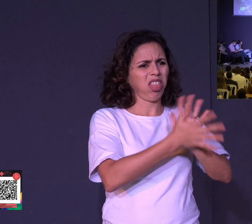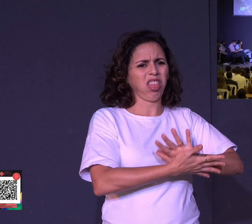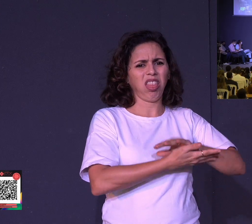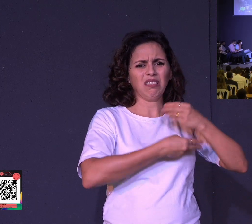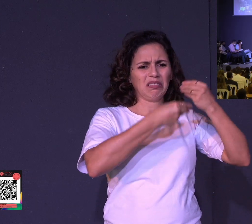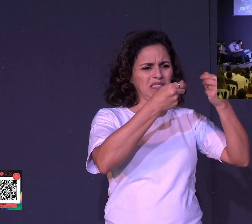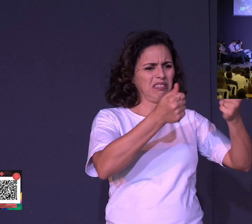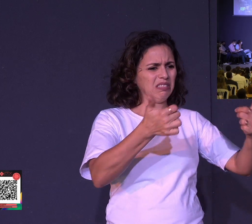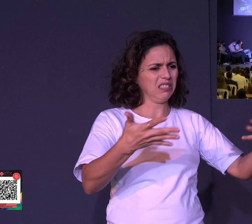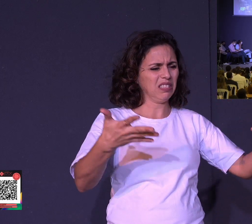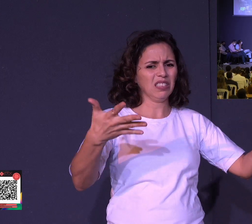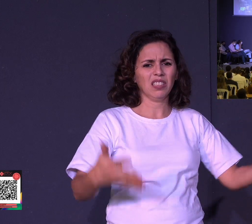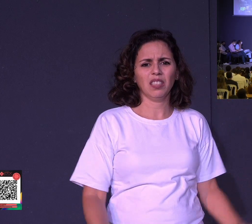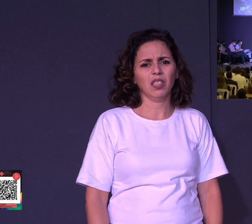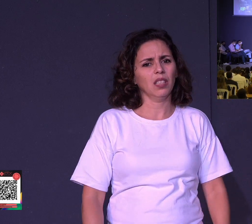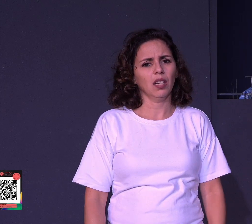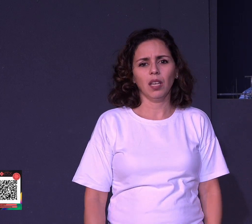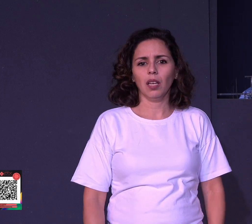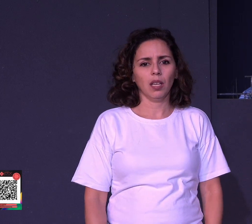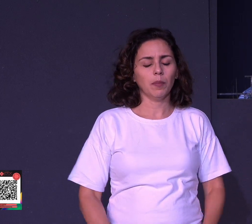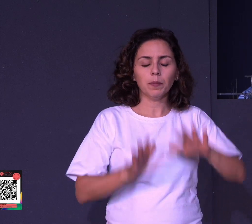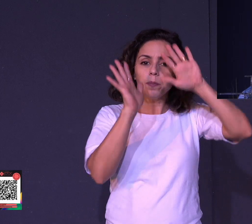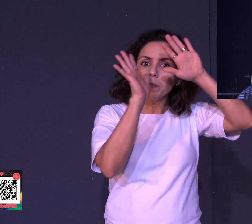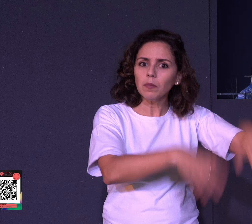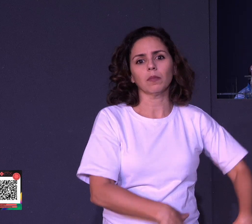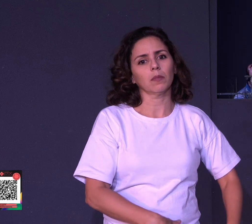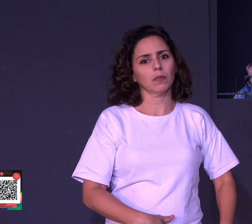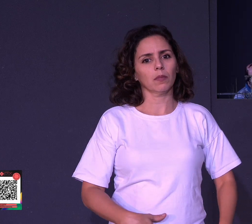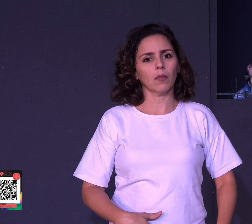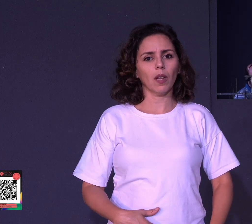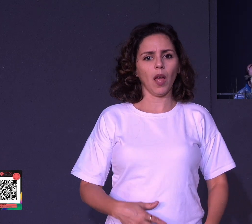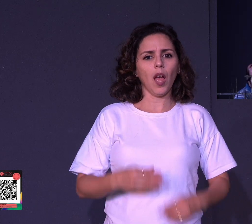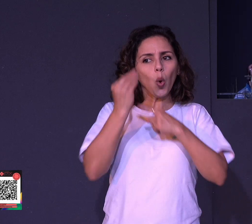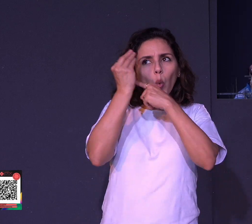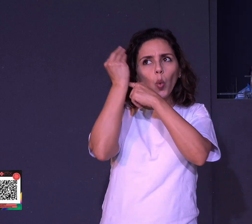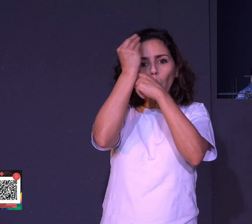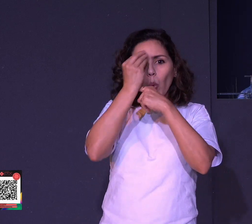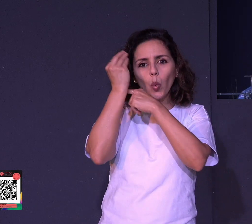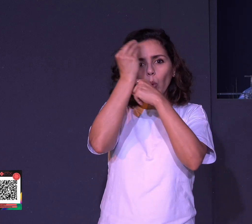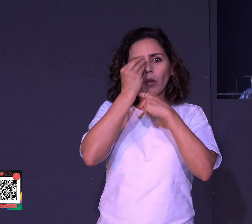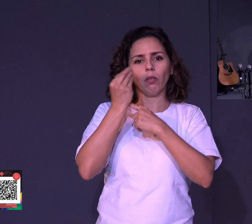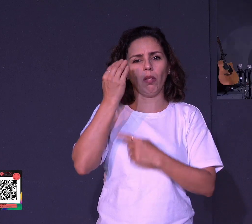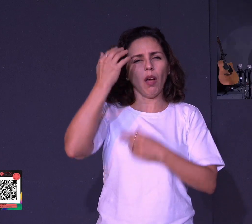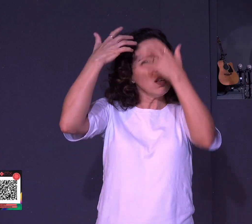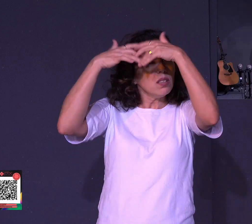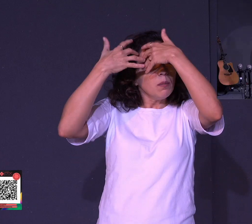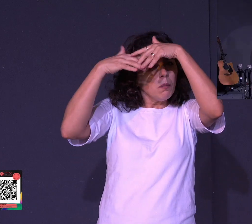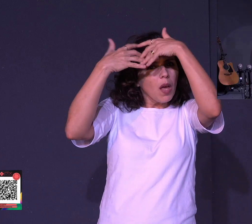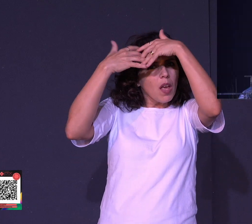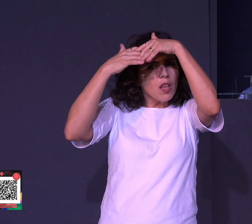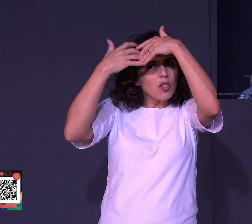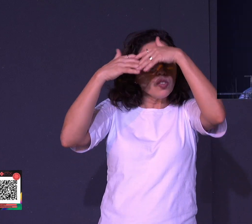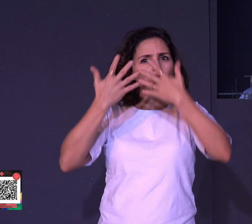de Jeremias era dificílimo. E o profeta está meditando aqui em suas amargas aflições. E ele